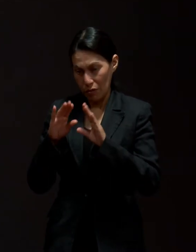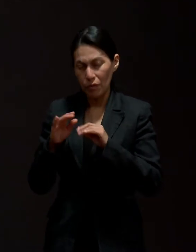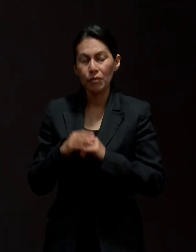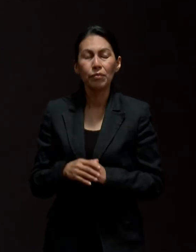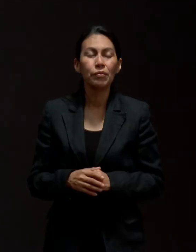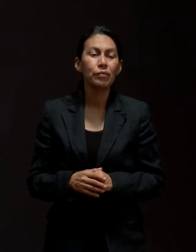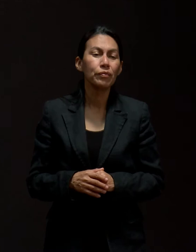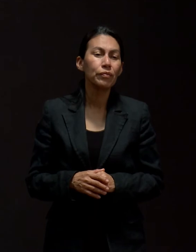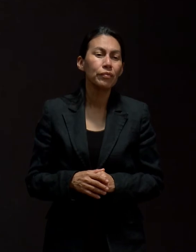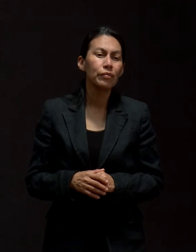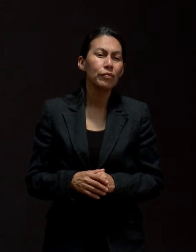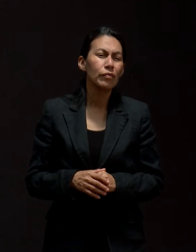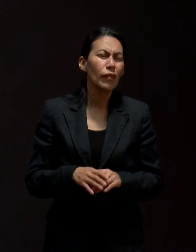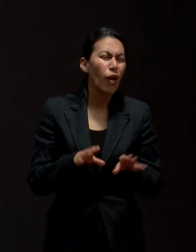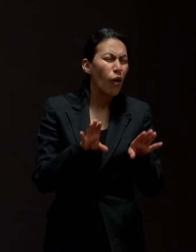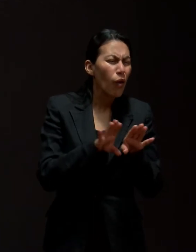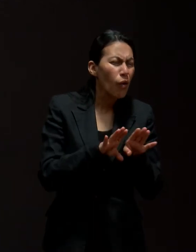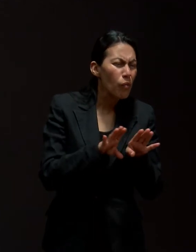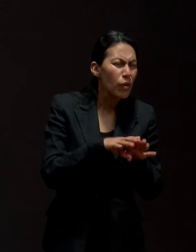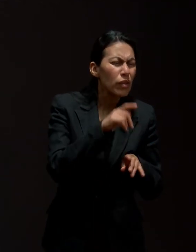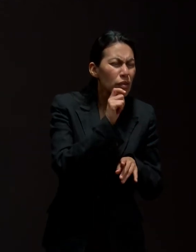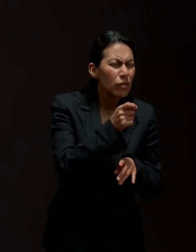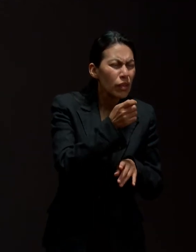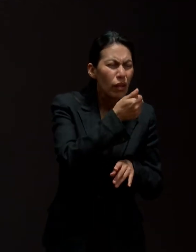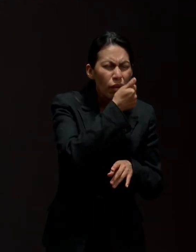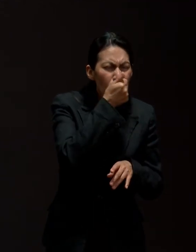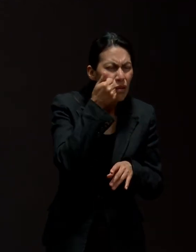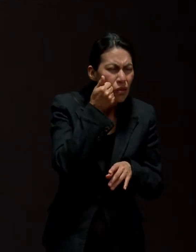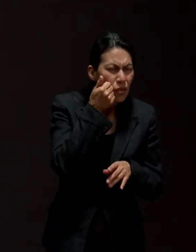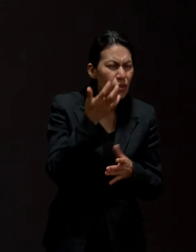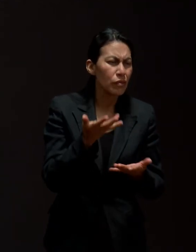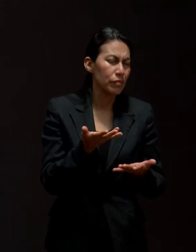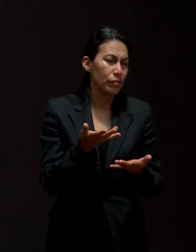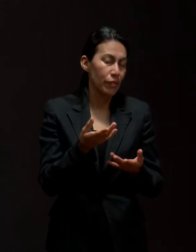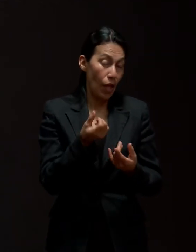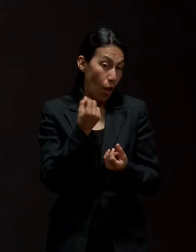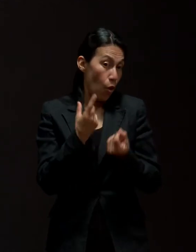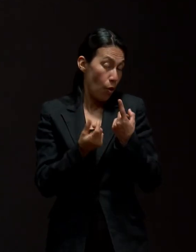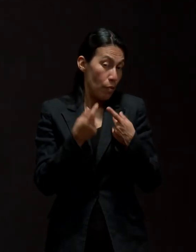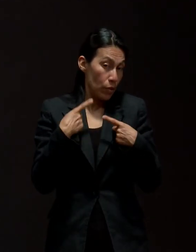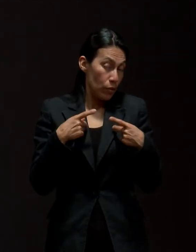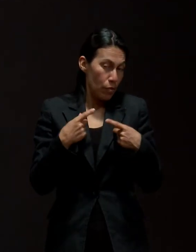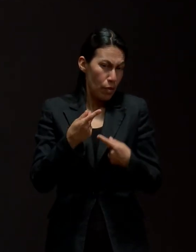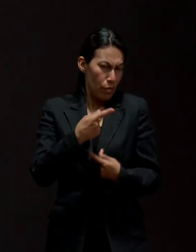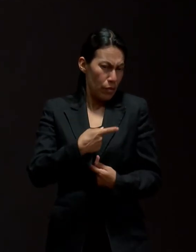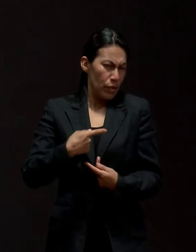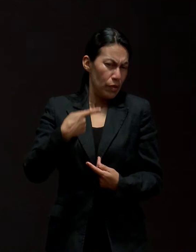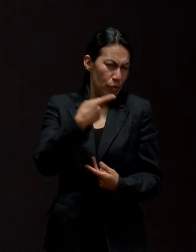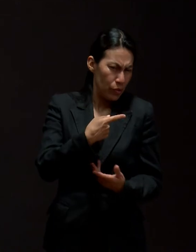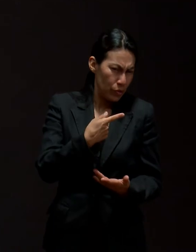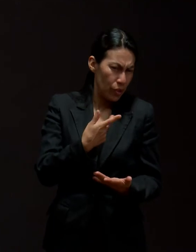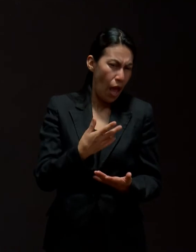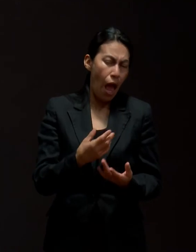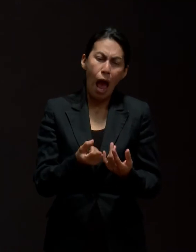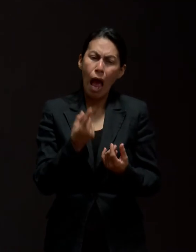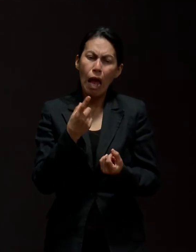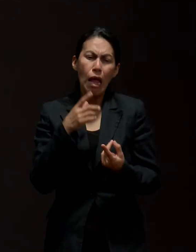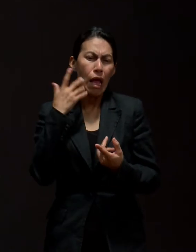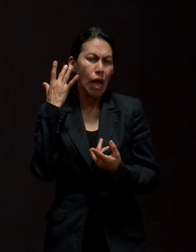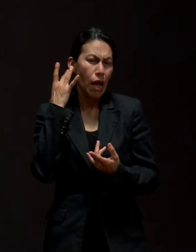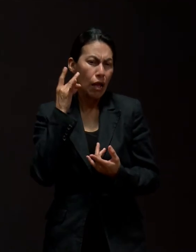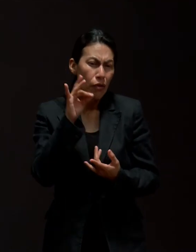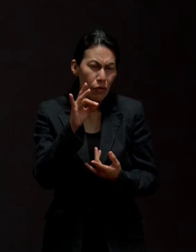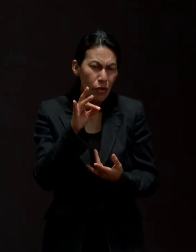algo para que lo enseñen. Ahora, ¿en qué consiste el ayuno? Porque eso me han